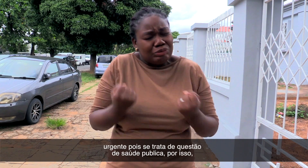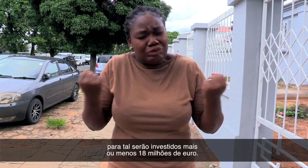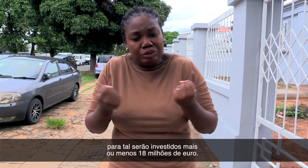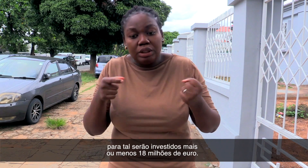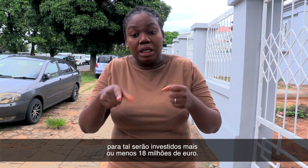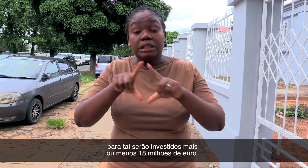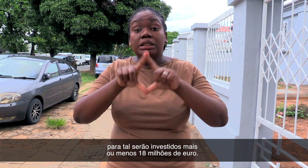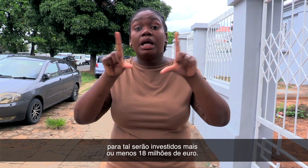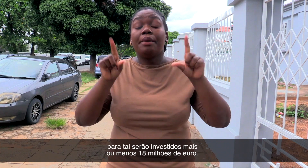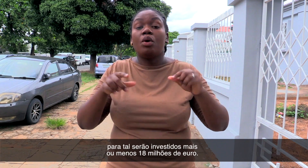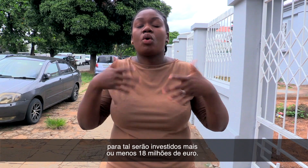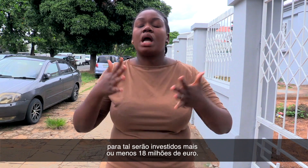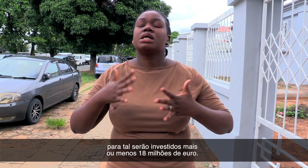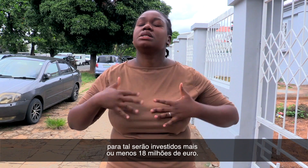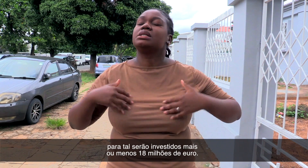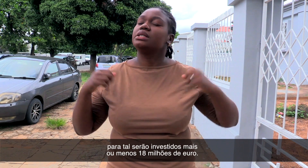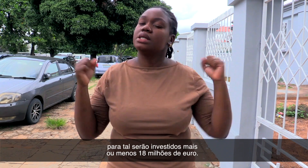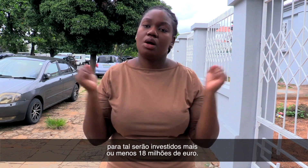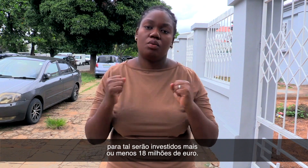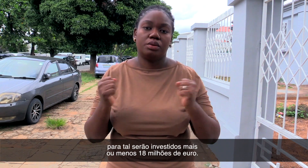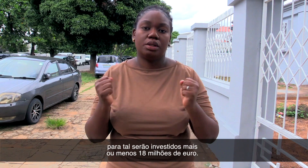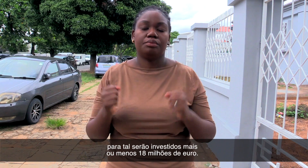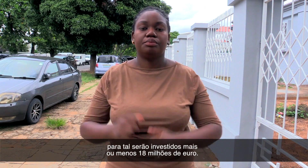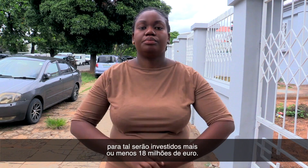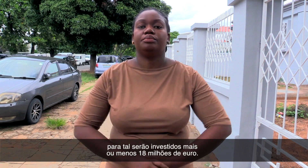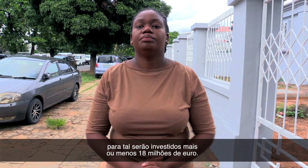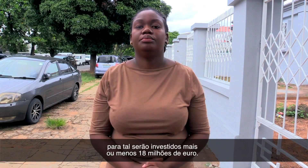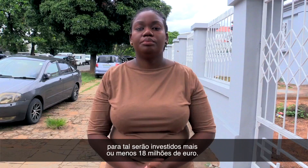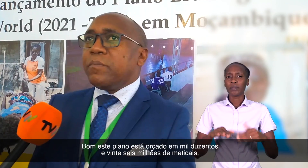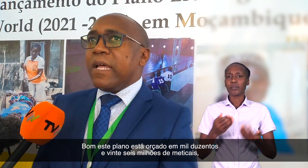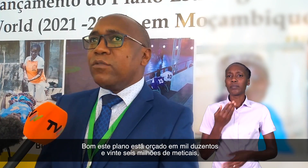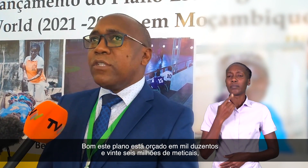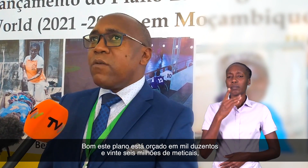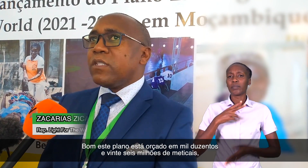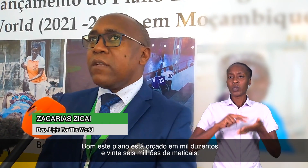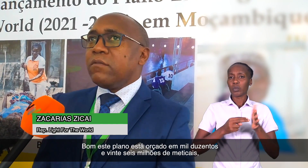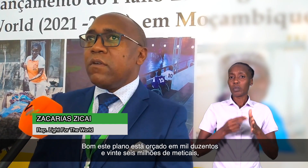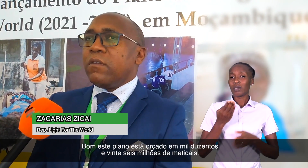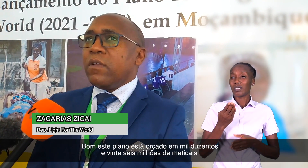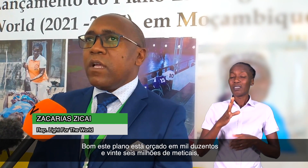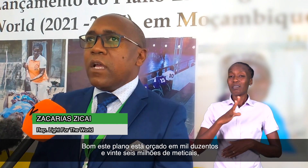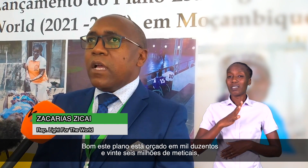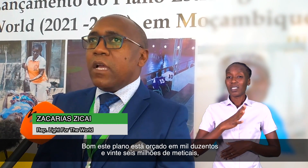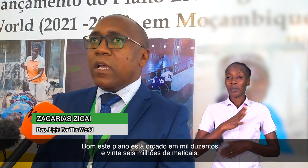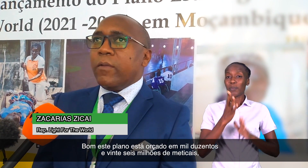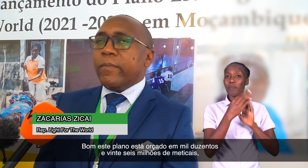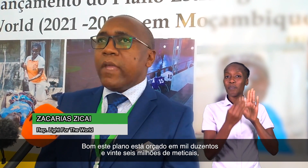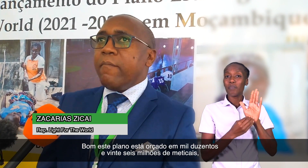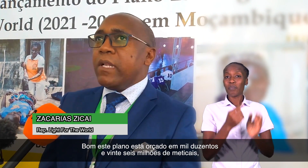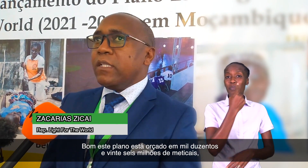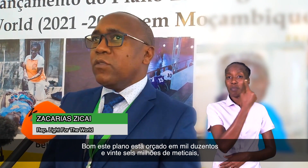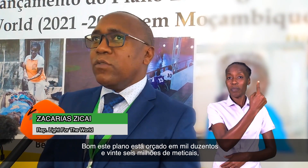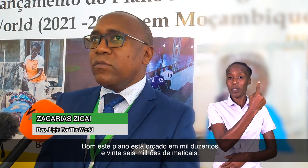isso, para tal, serão investidos mais ou menos 18 milhões de euros. O plano está orçado